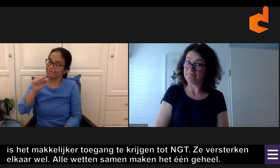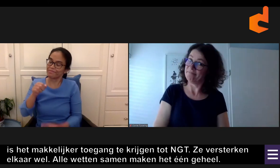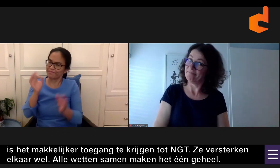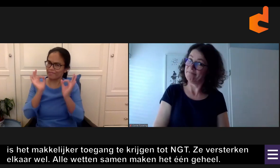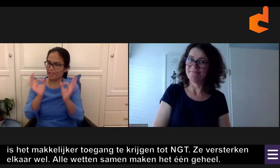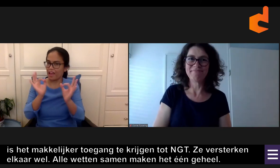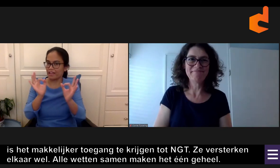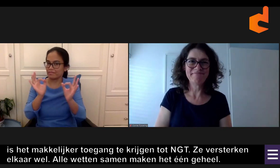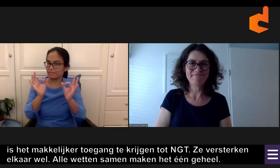Eva.